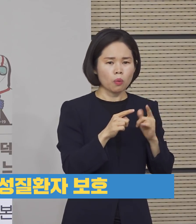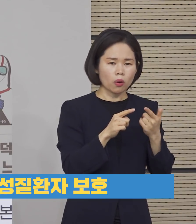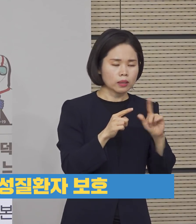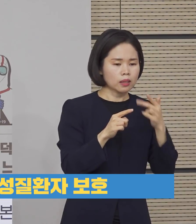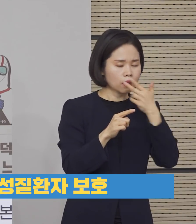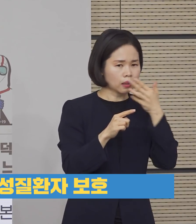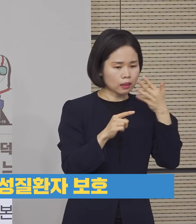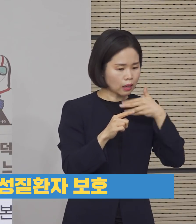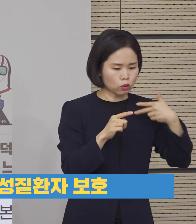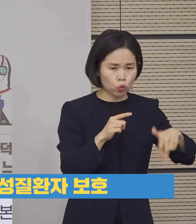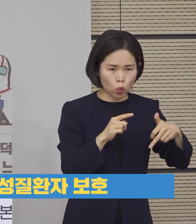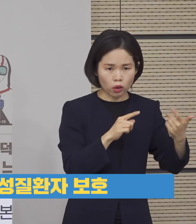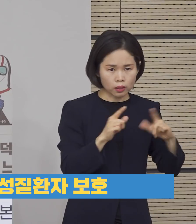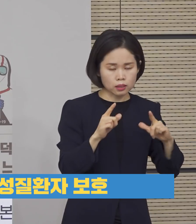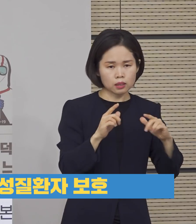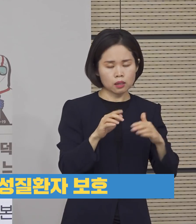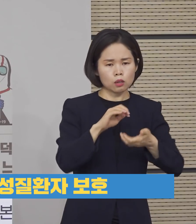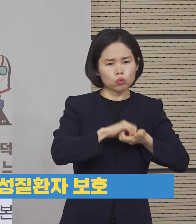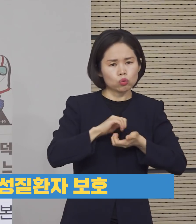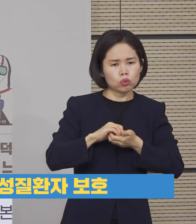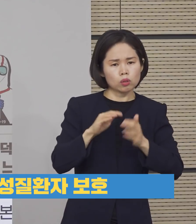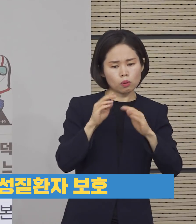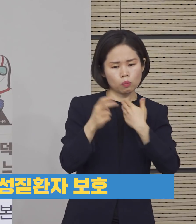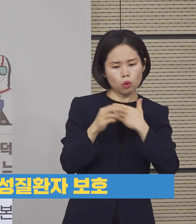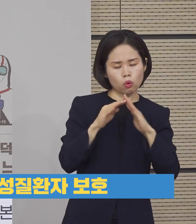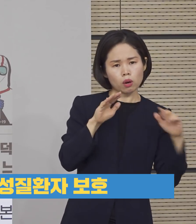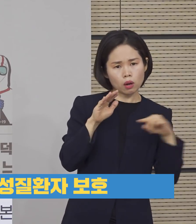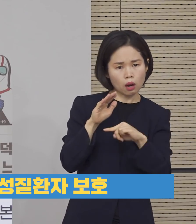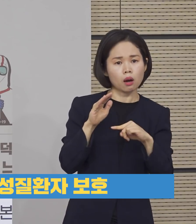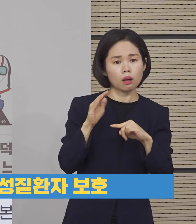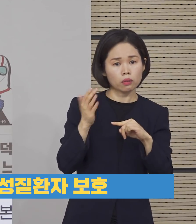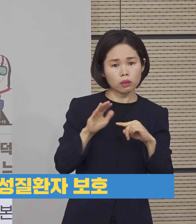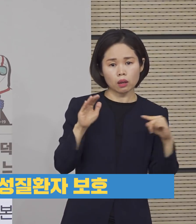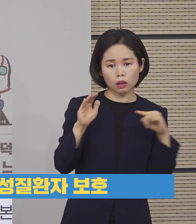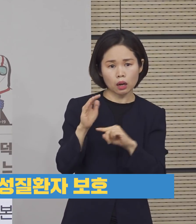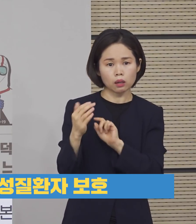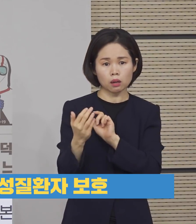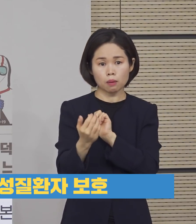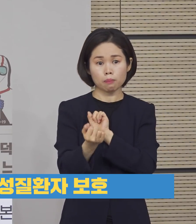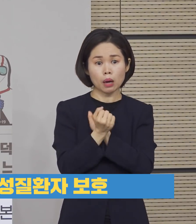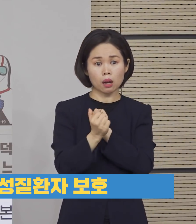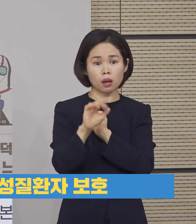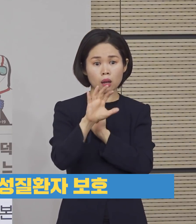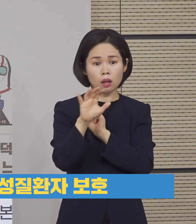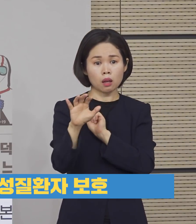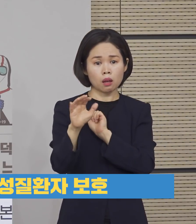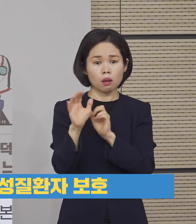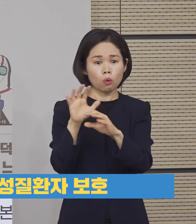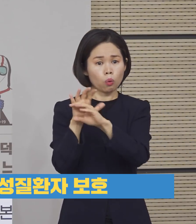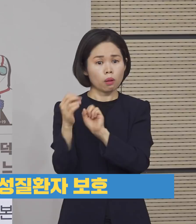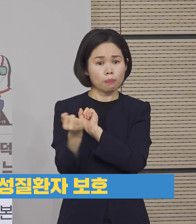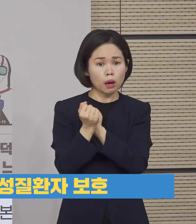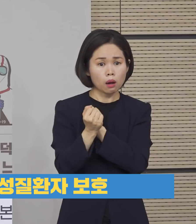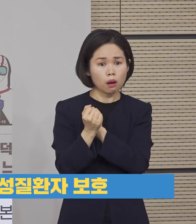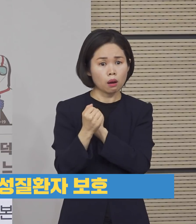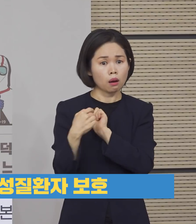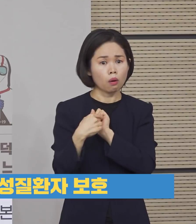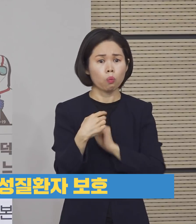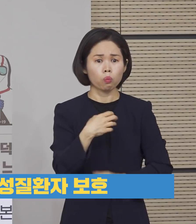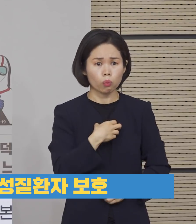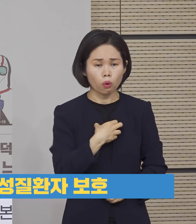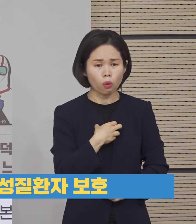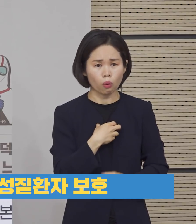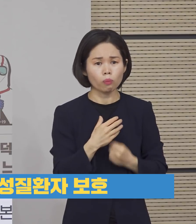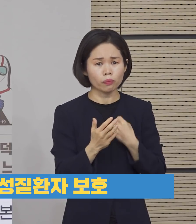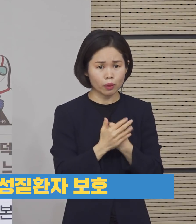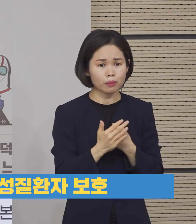주기적으로 의료기관을 방문해야 됨에도 불구하고 이분들은 코로나19에 감염될 경우 그 치명률이 더 높아지는